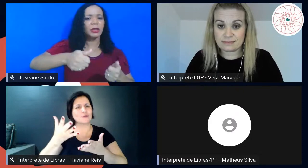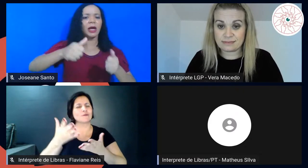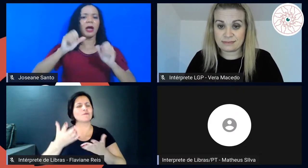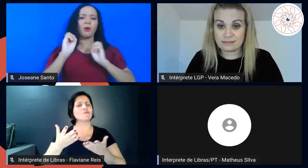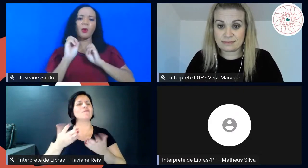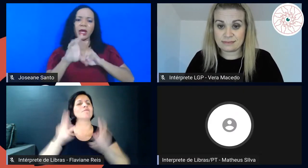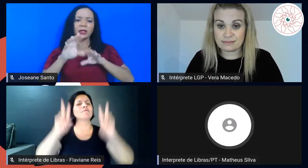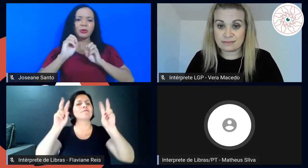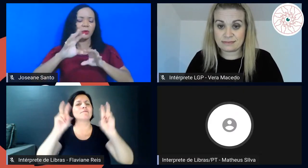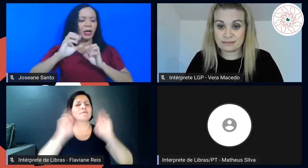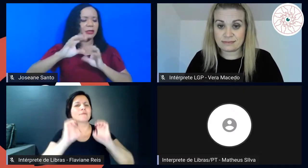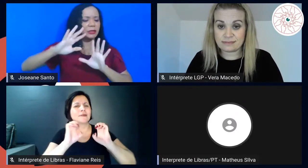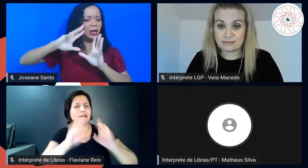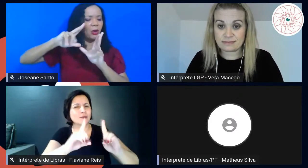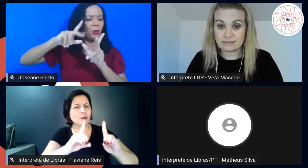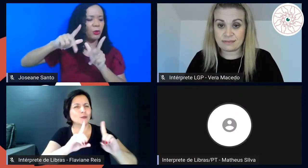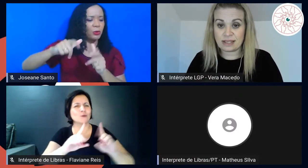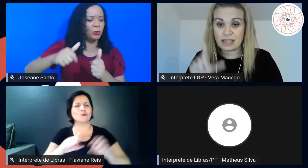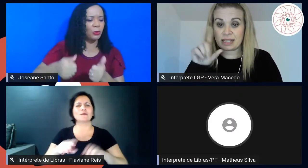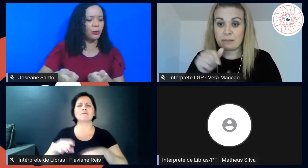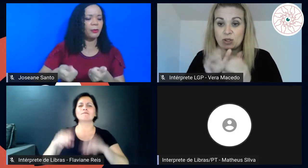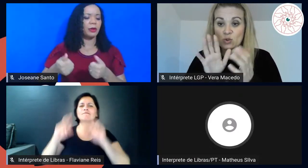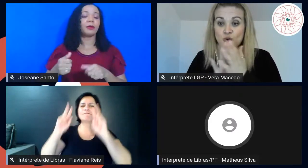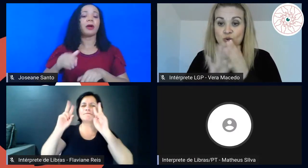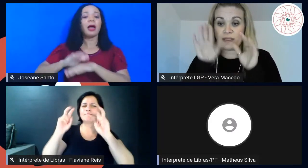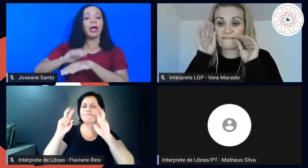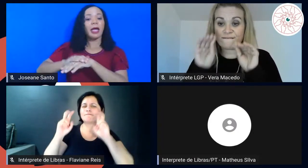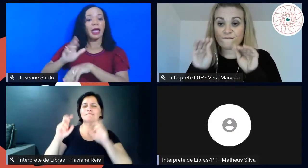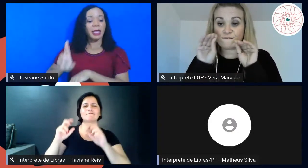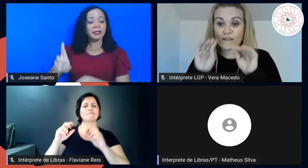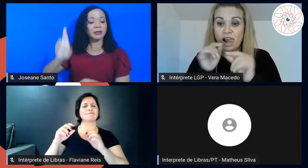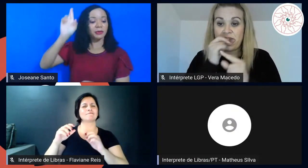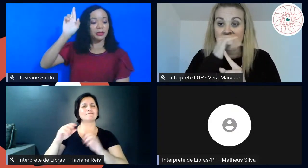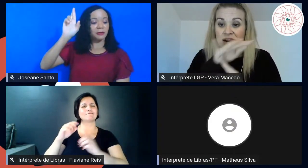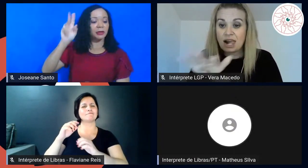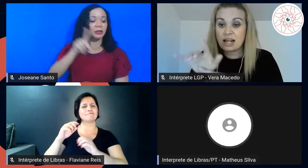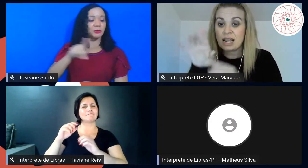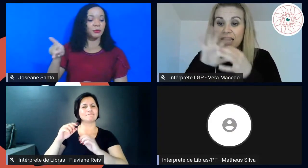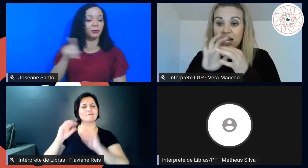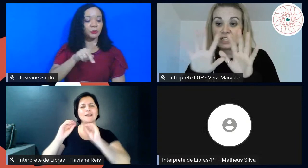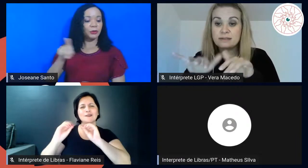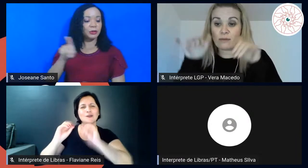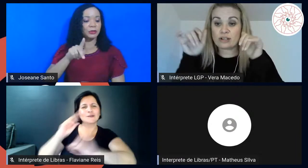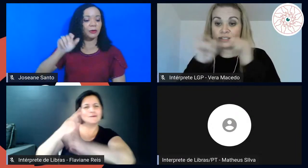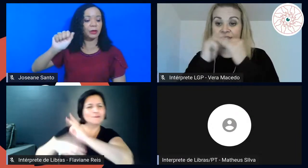evento e toda a parte informativa sobre nosso simpósio